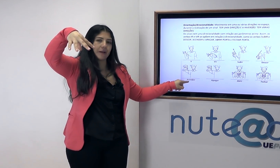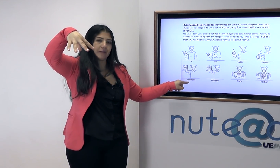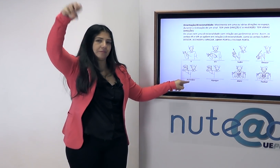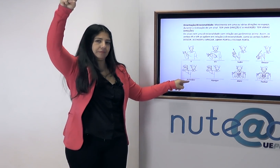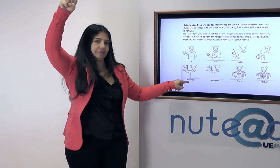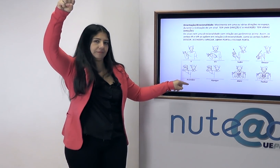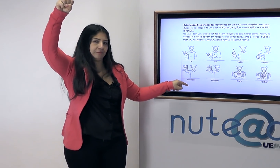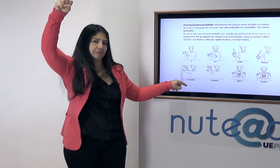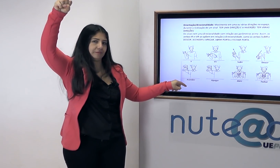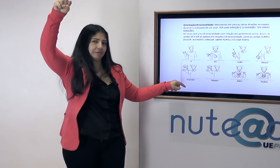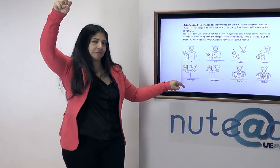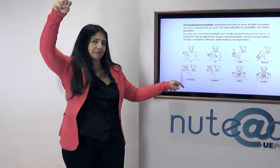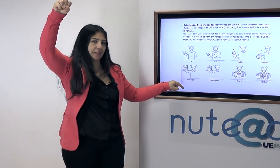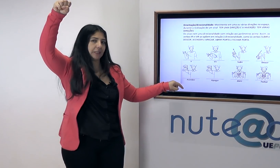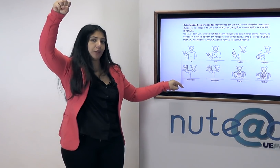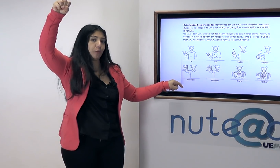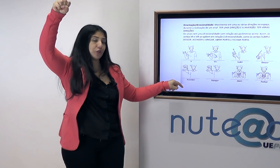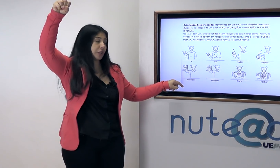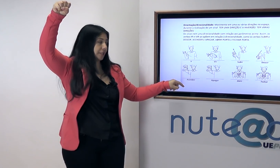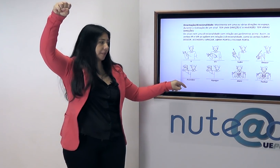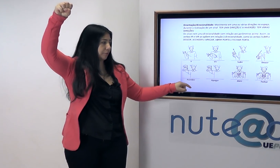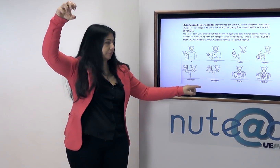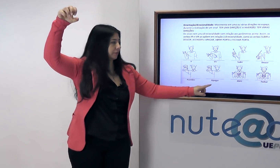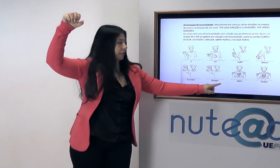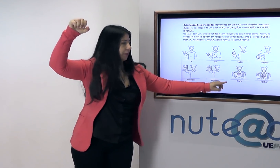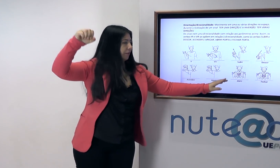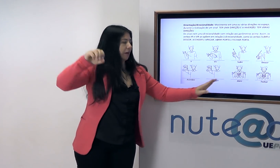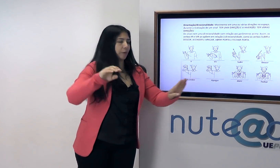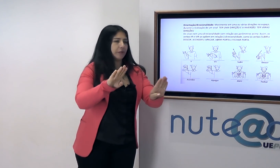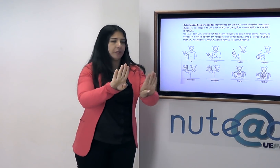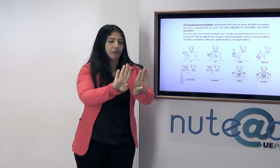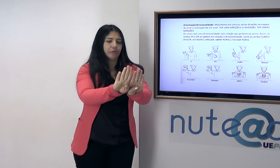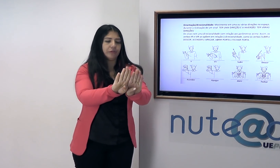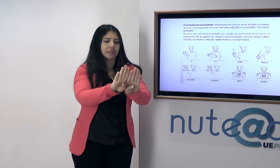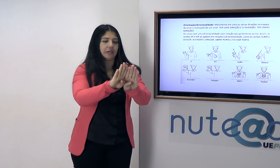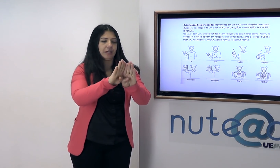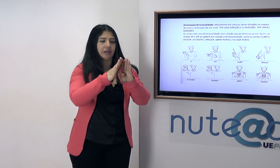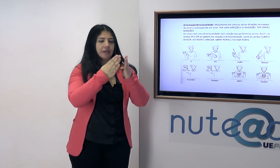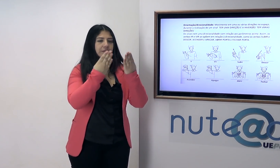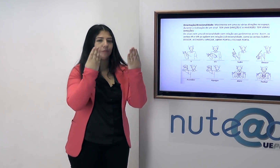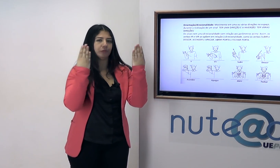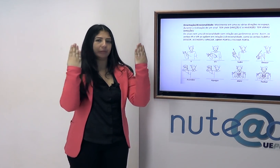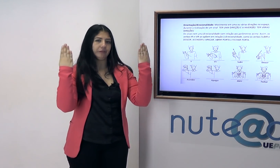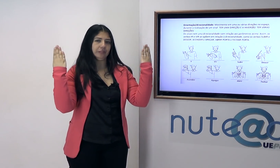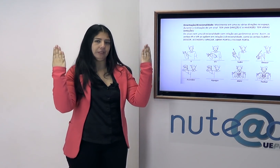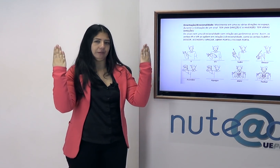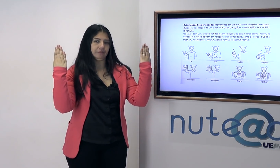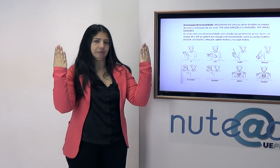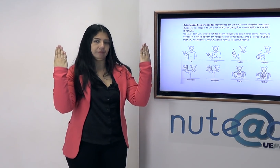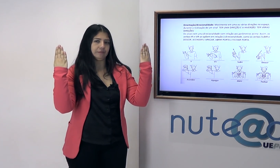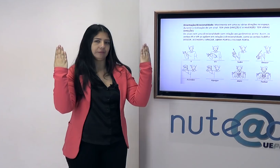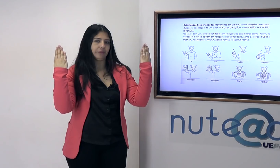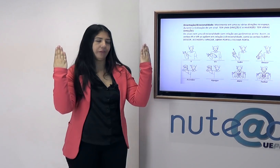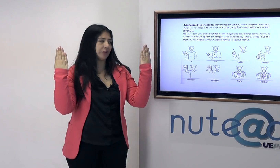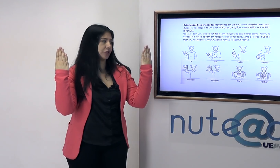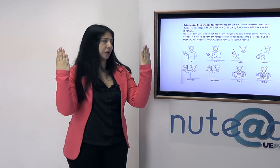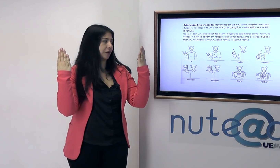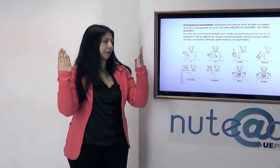Apagar. Ela tem uma direção. Abrir, eu vou fazer esse movimento aqui. Fechar, vou